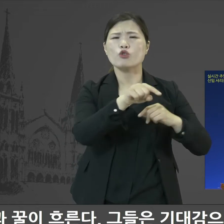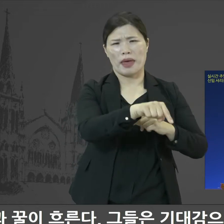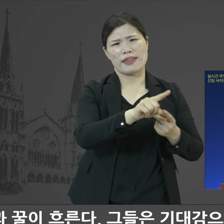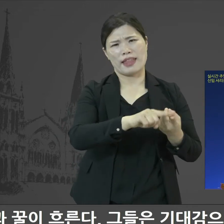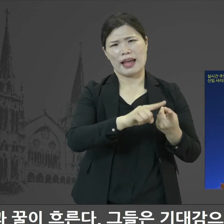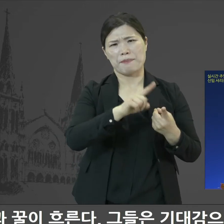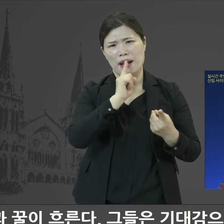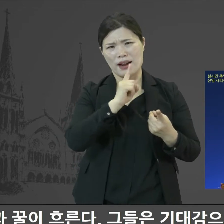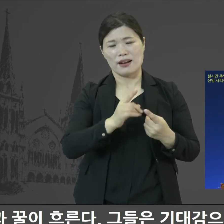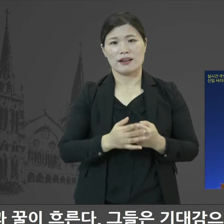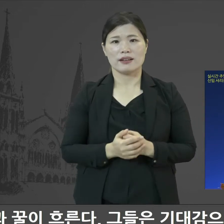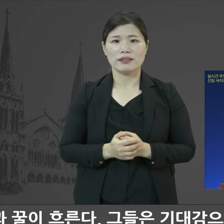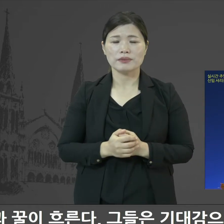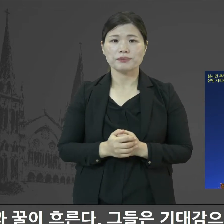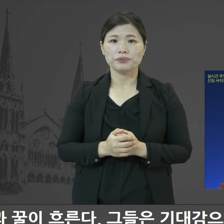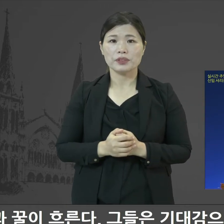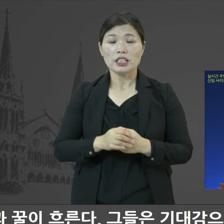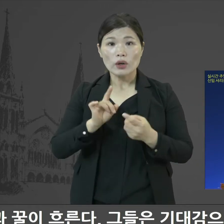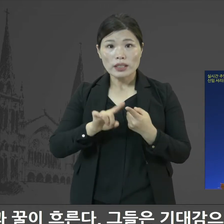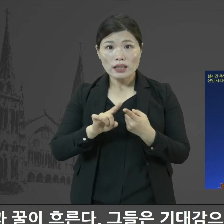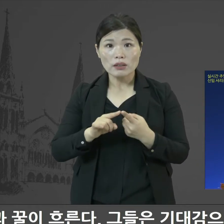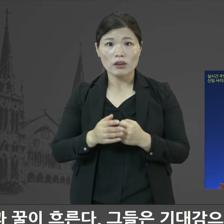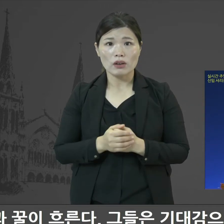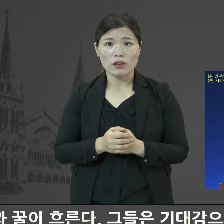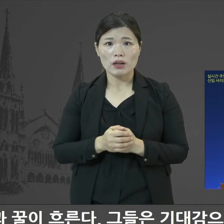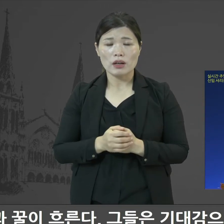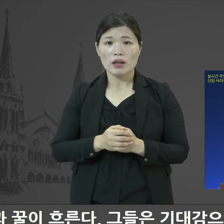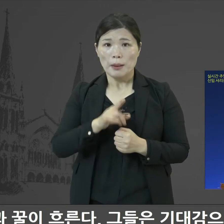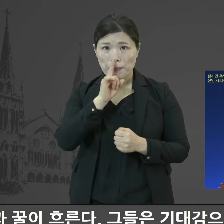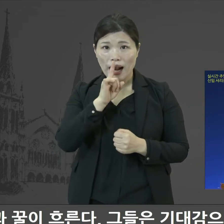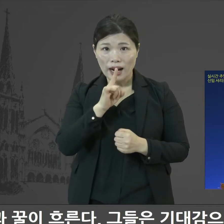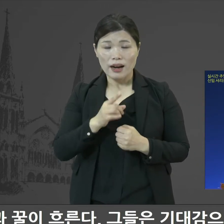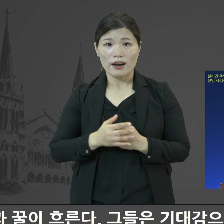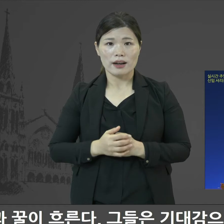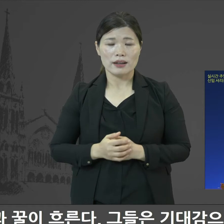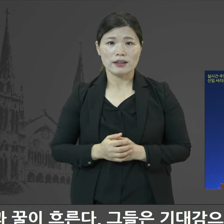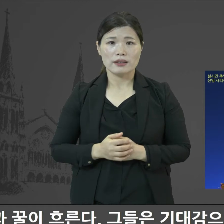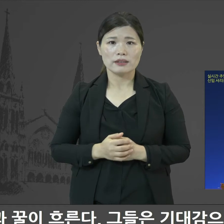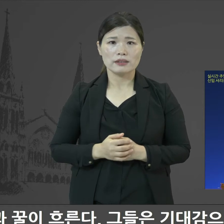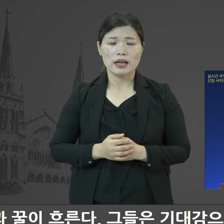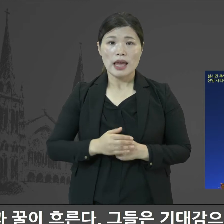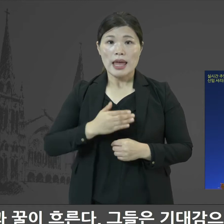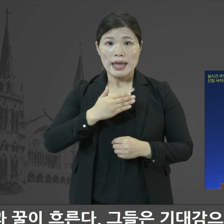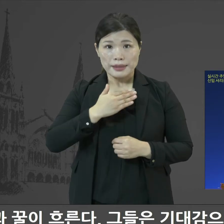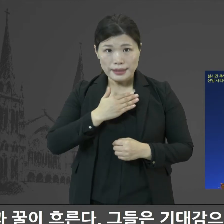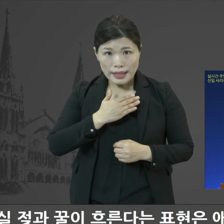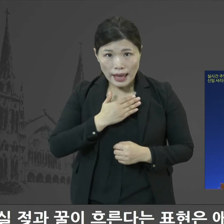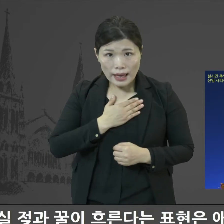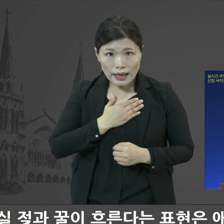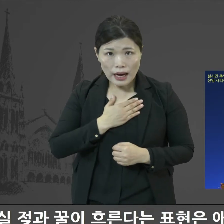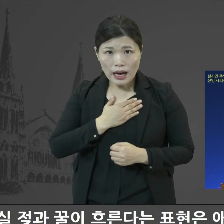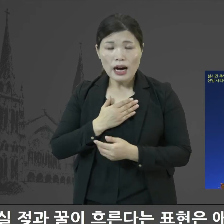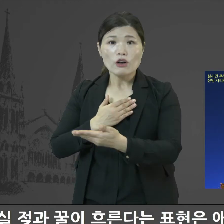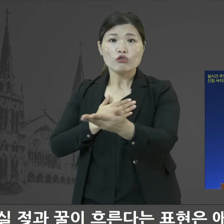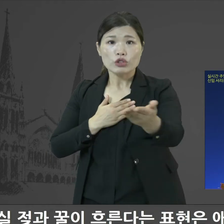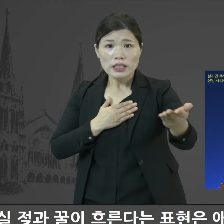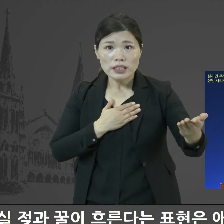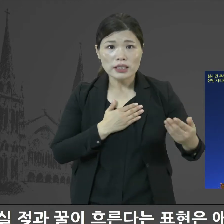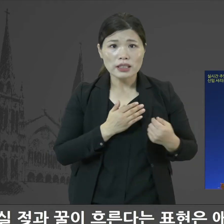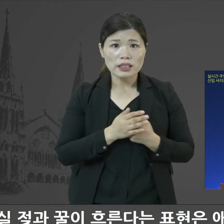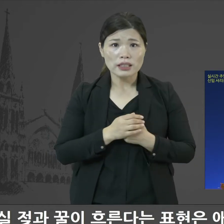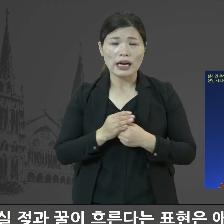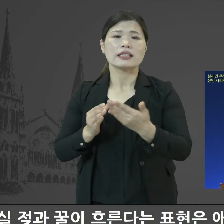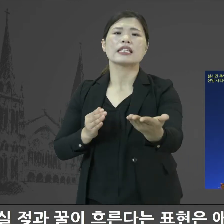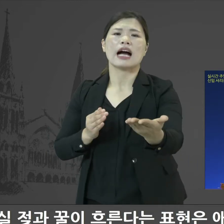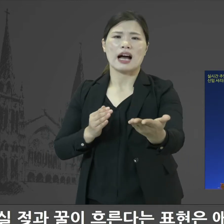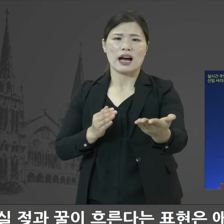권위에 도전합니다. 그러면서 이런 말을 하죠. 내가 우리를 젖과 꿀이 흐르는 땅에서